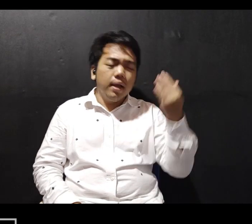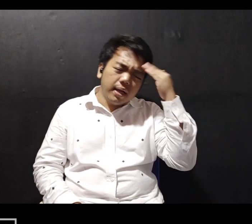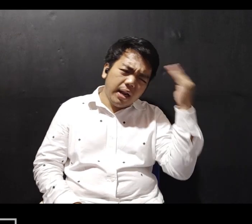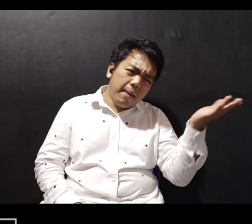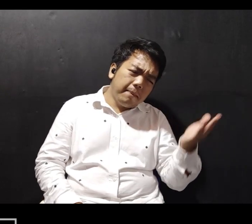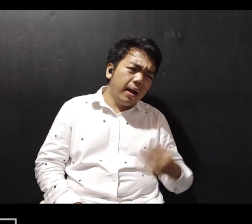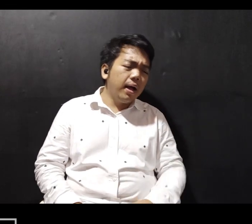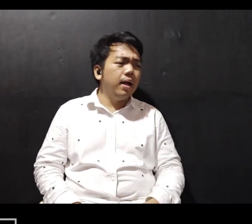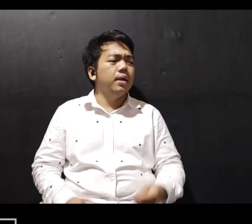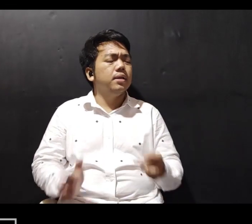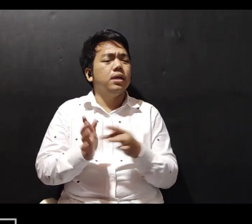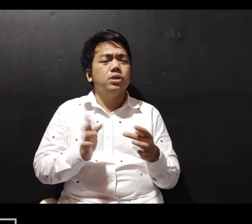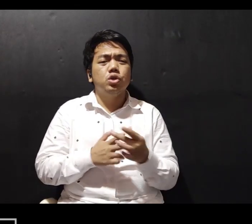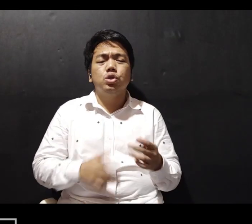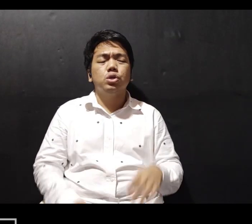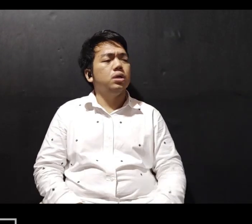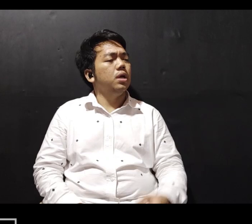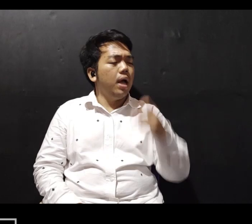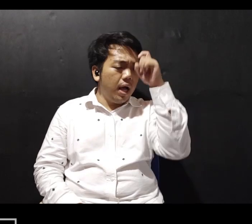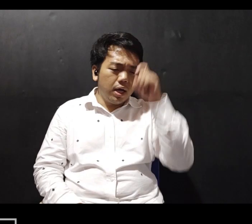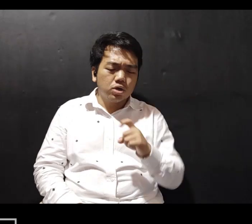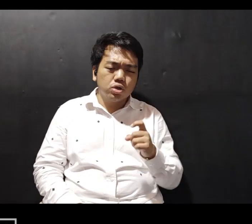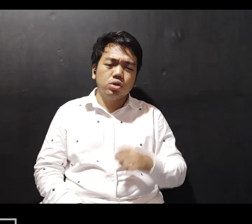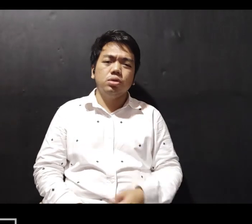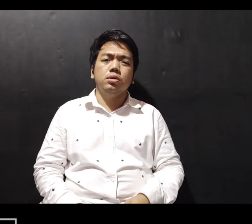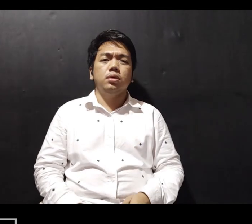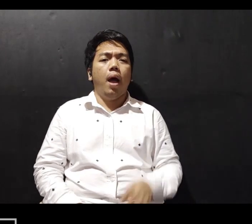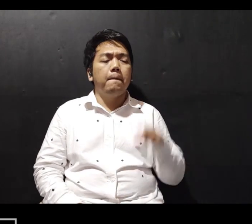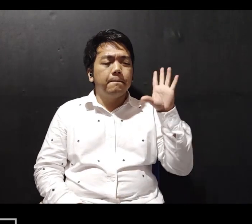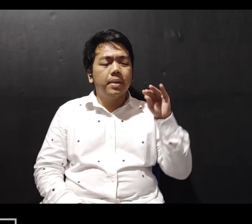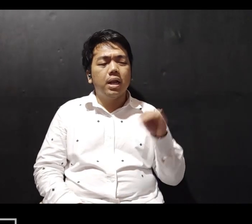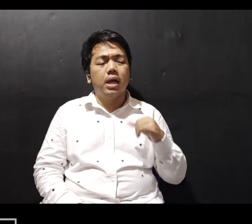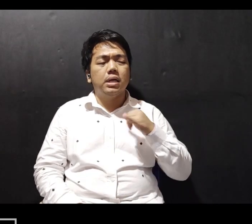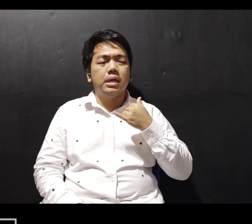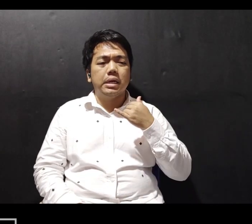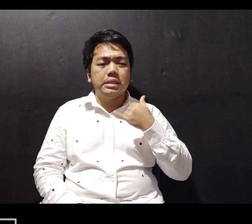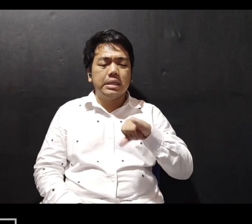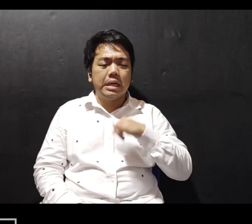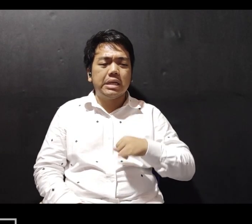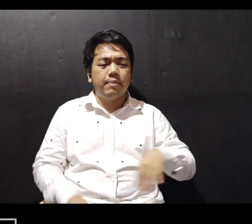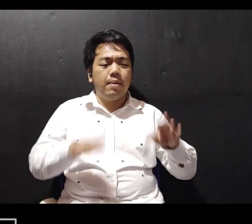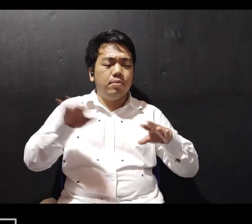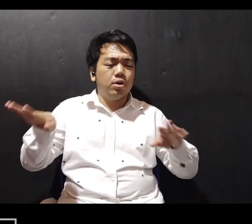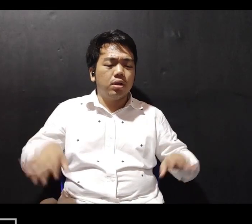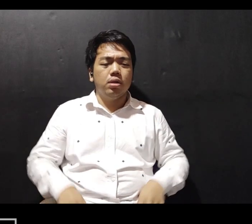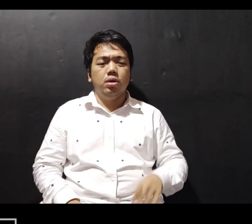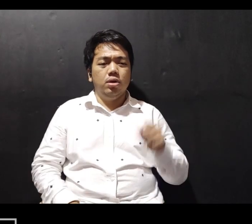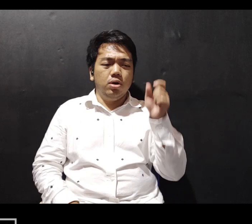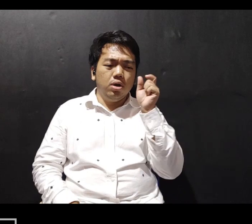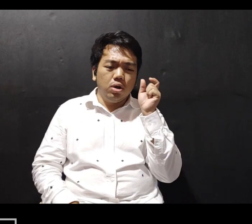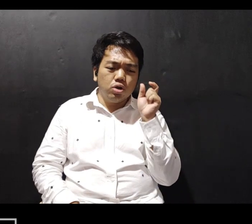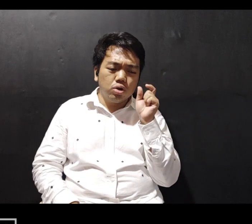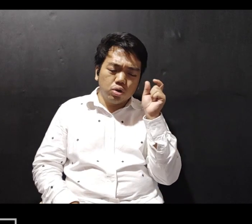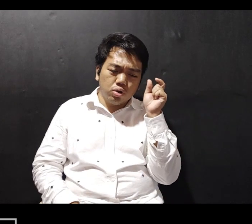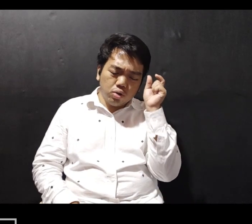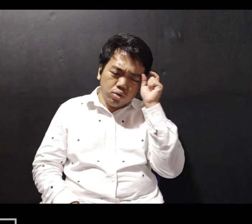memerintahkan para murid untuk menantikan Roh Kudus 10 hari di karantina di Yerusalem dan tidak kemana-mana?